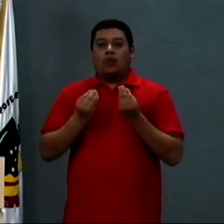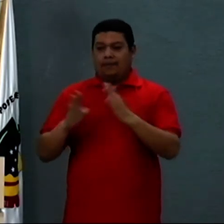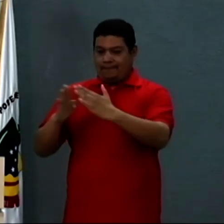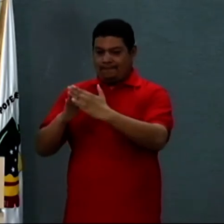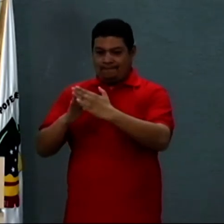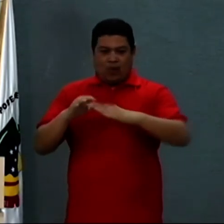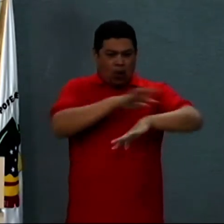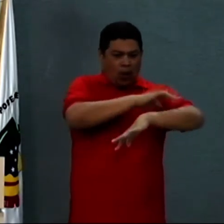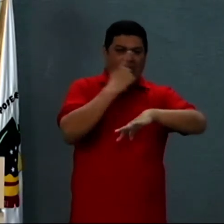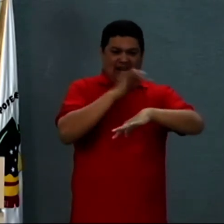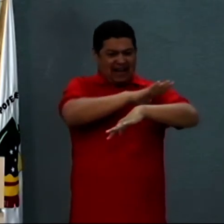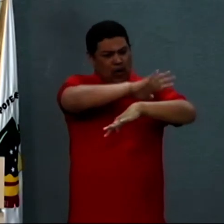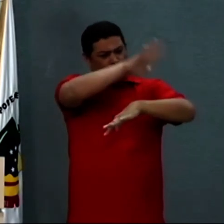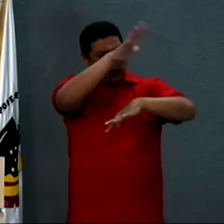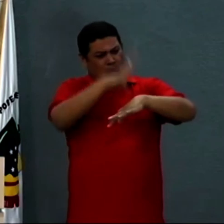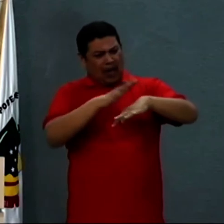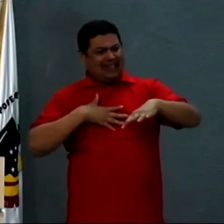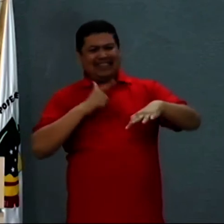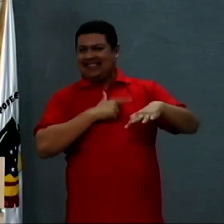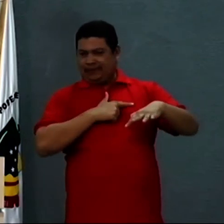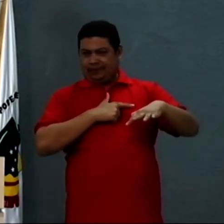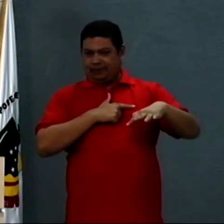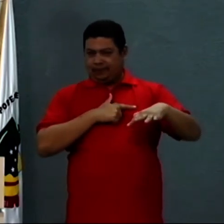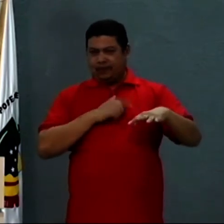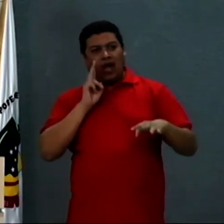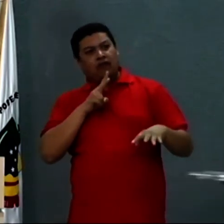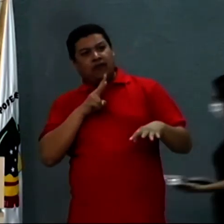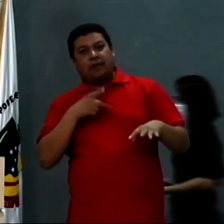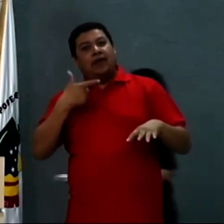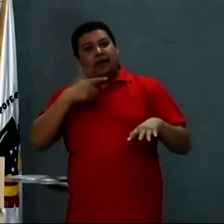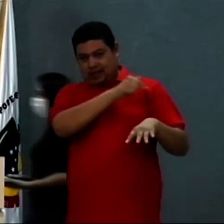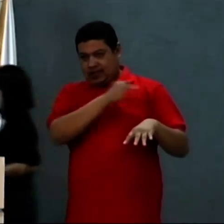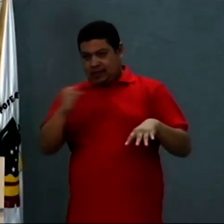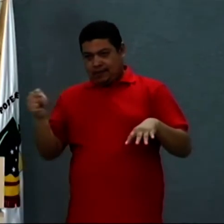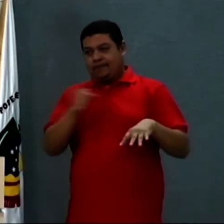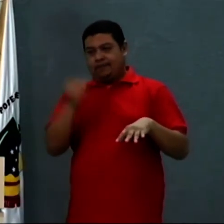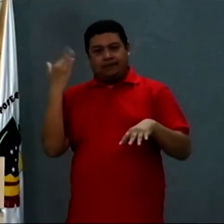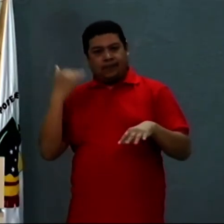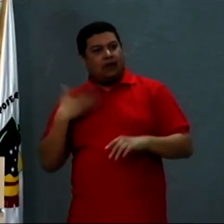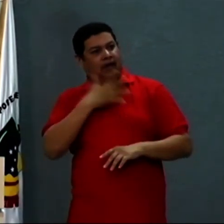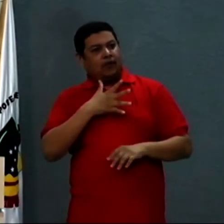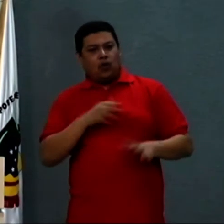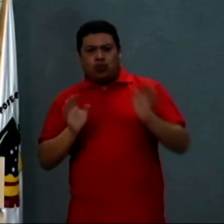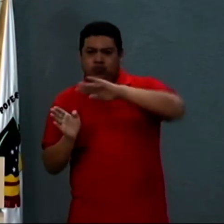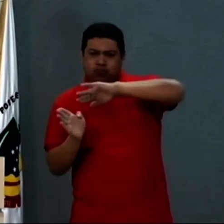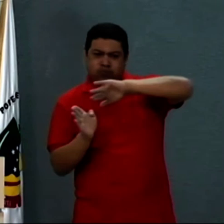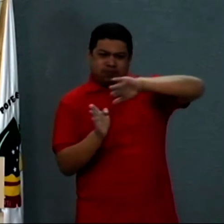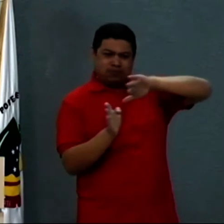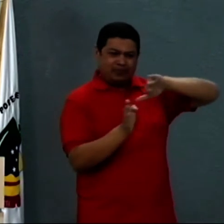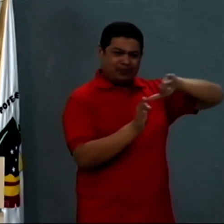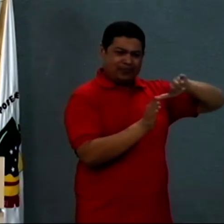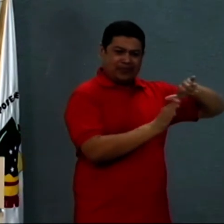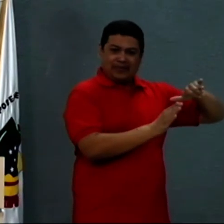eu acompanhando lá, vi as manilhas. Tiraram todo aquele lixão, que infelizmente é uma situação delicada. Tinha moradores lá doentes com